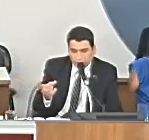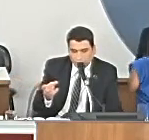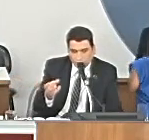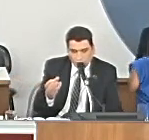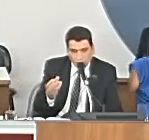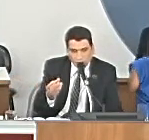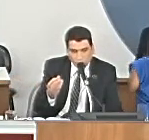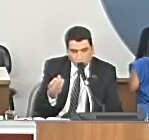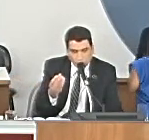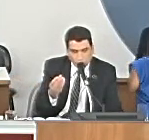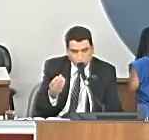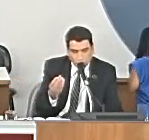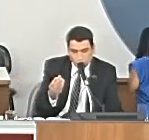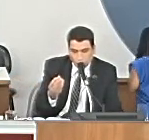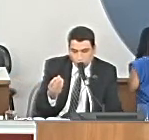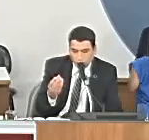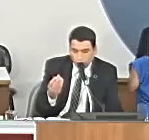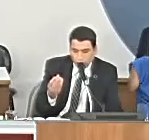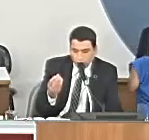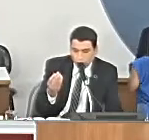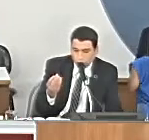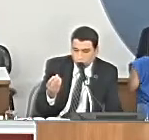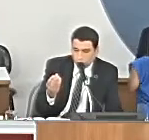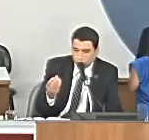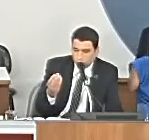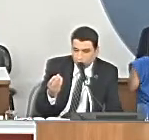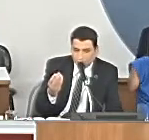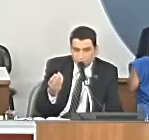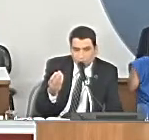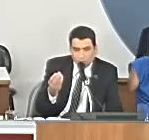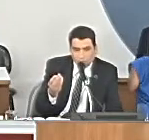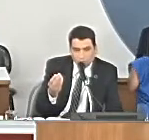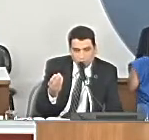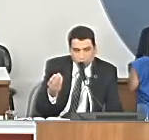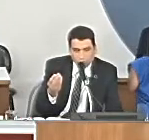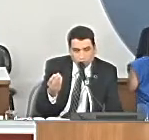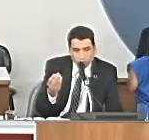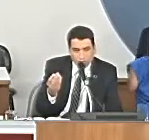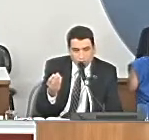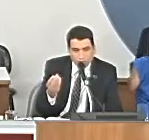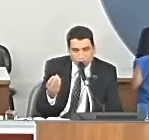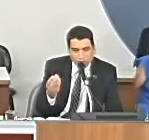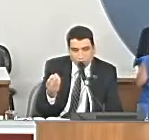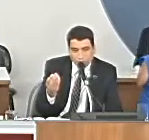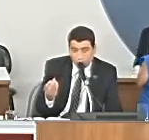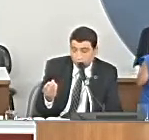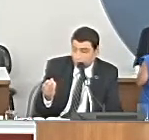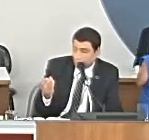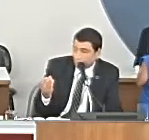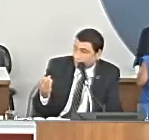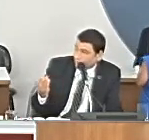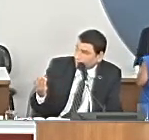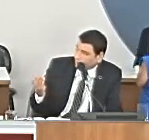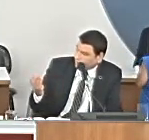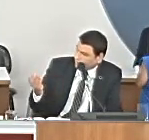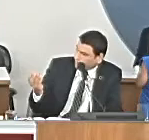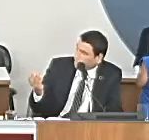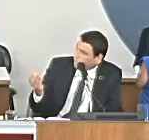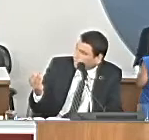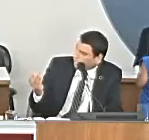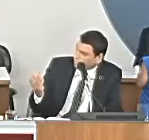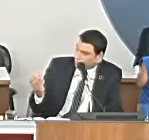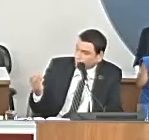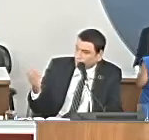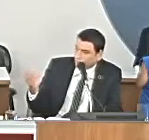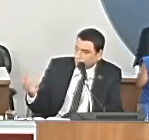eo nino 1 em conjunto numa mesma luta pela inclusão acho que a gente tem mais força e talvez a gente